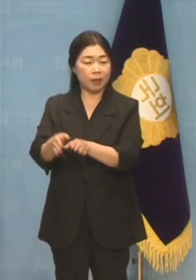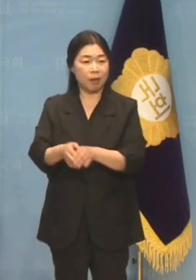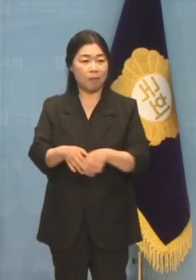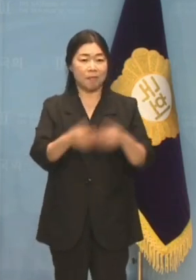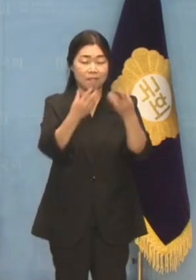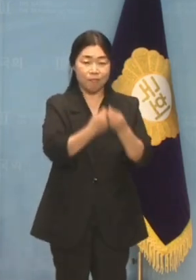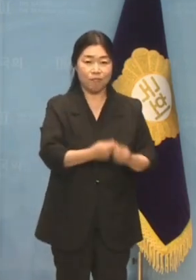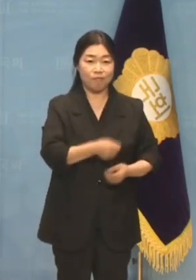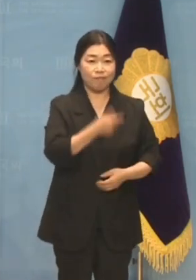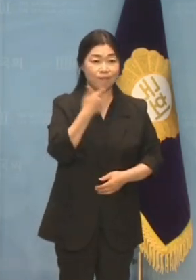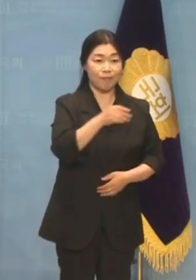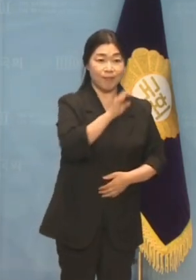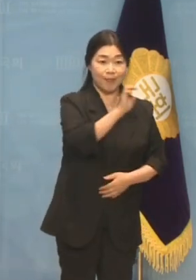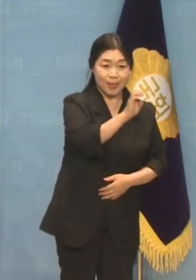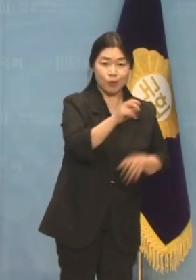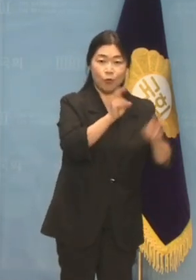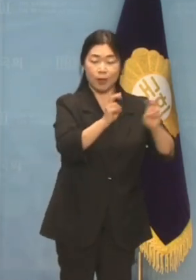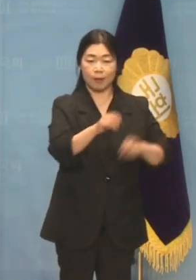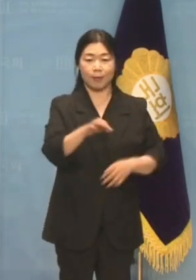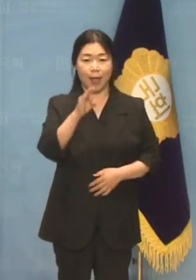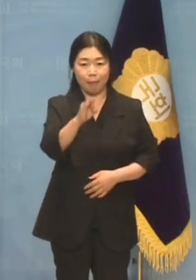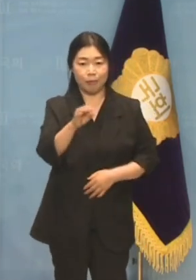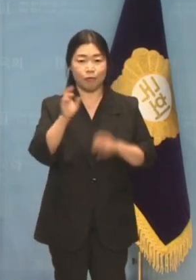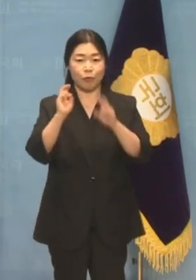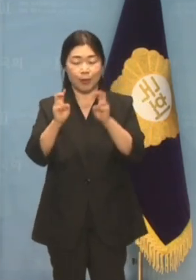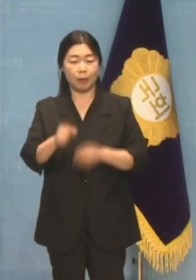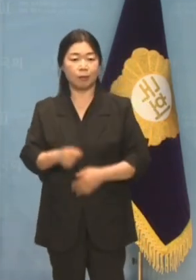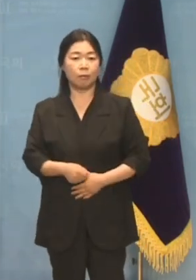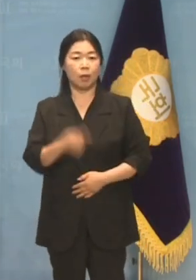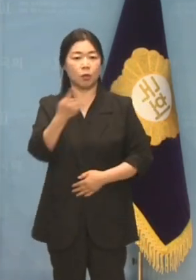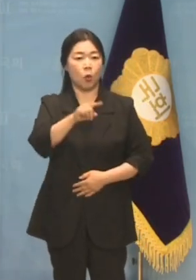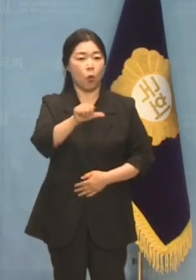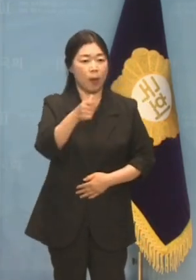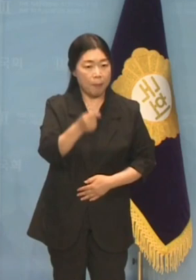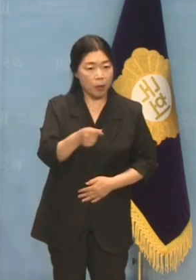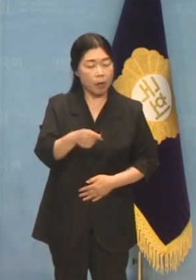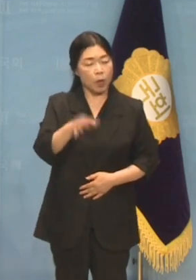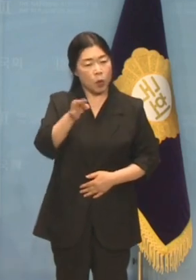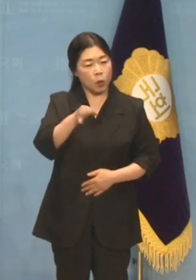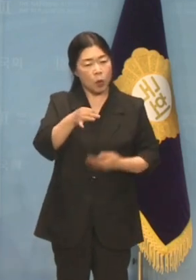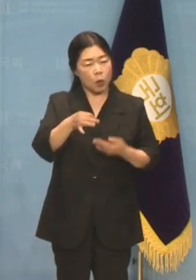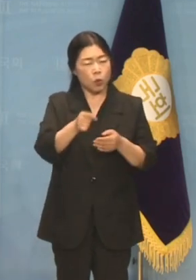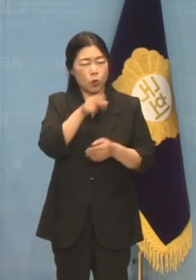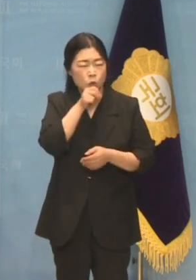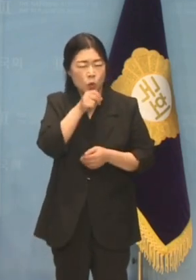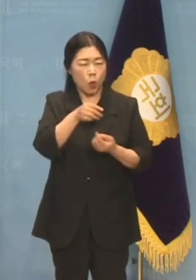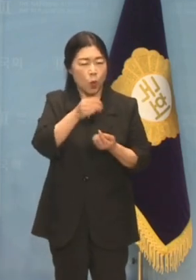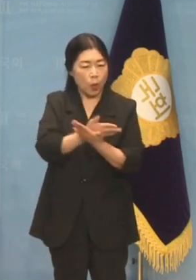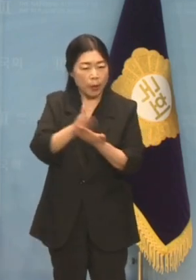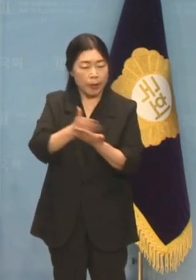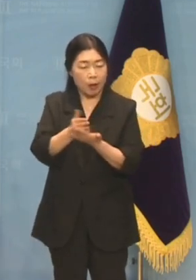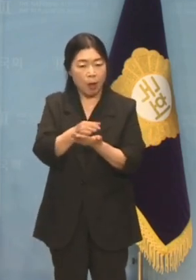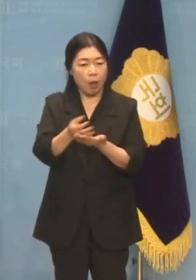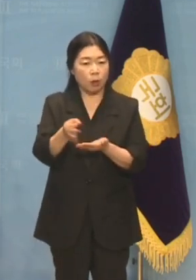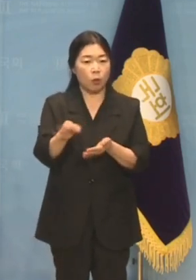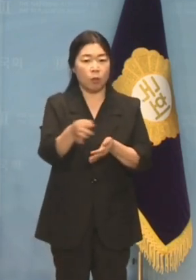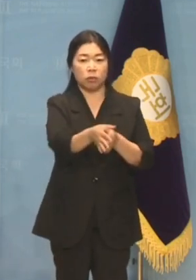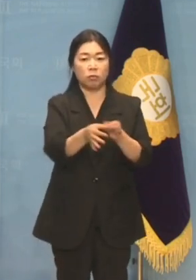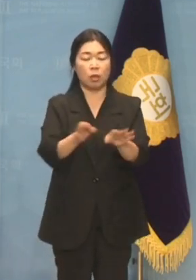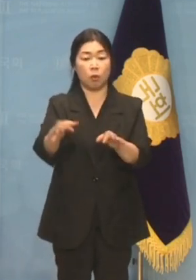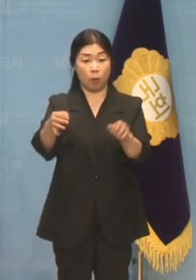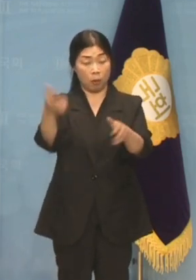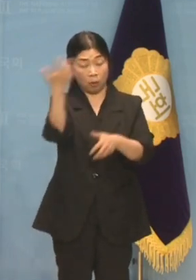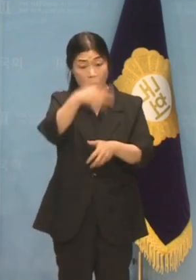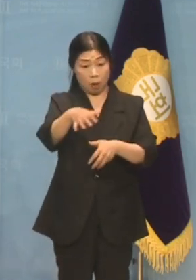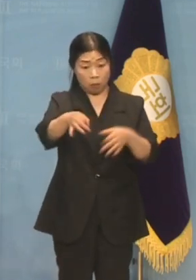각각 1,500만 원의 쪼개기 후원금을 받는 등 2012년부터 2014년까지 4명으로부터